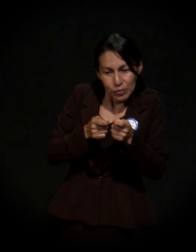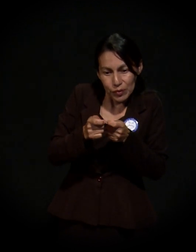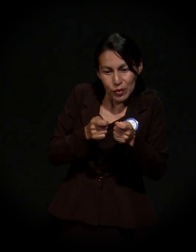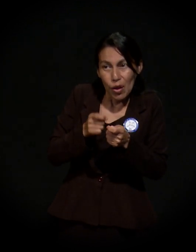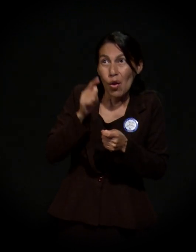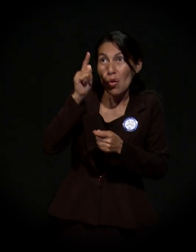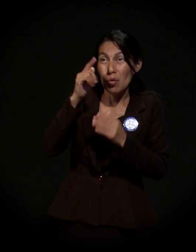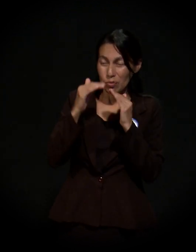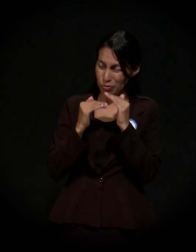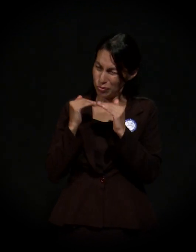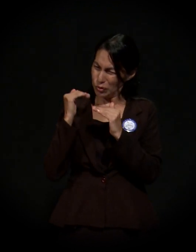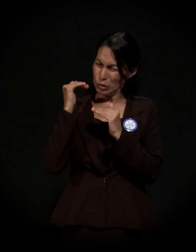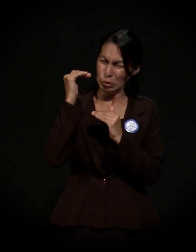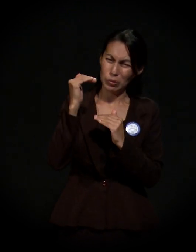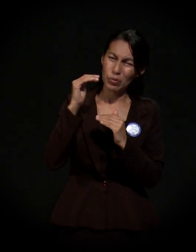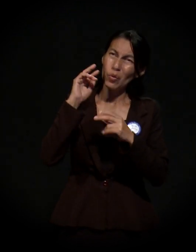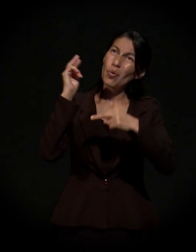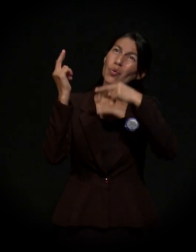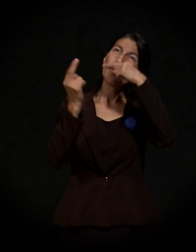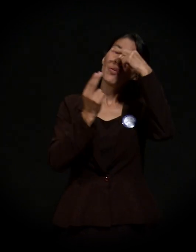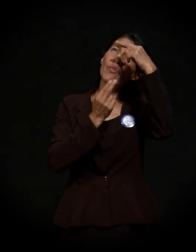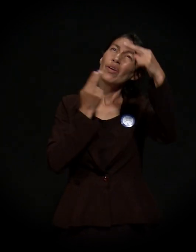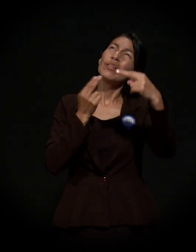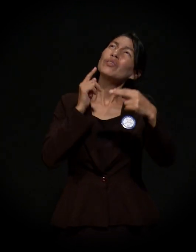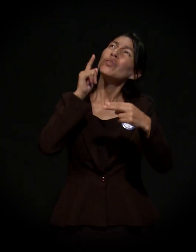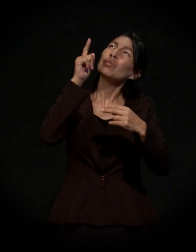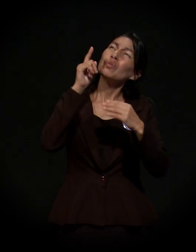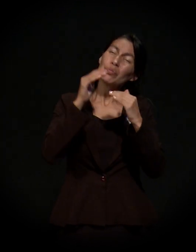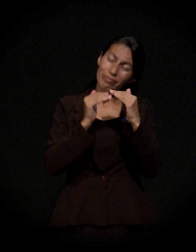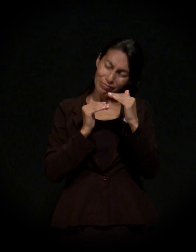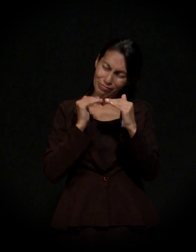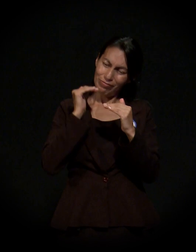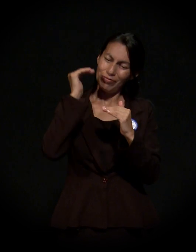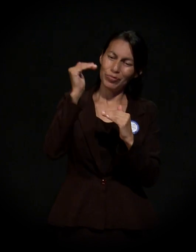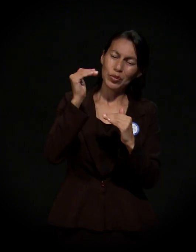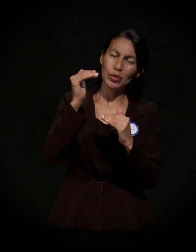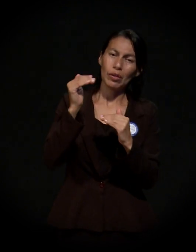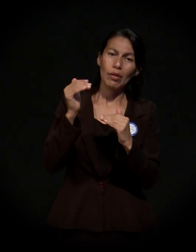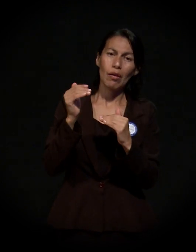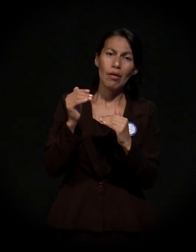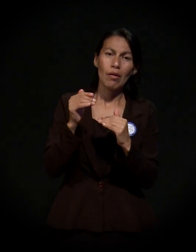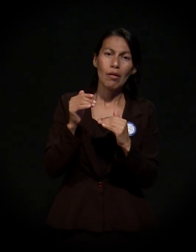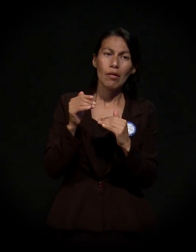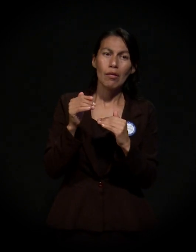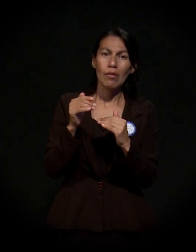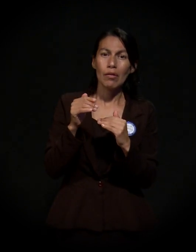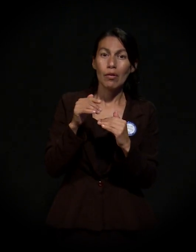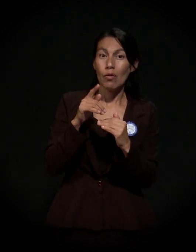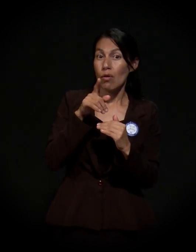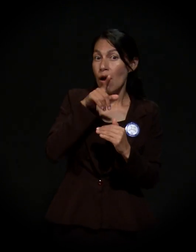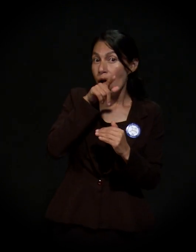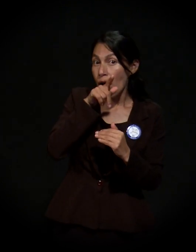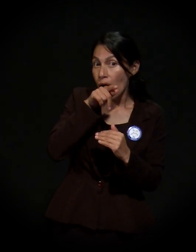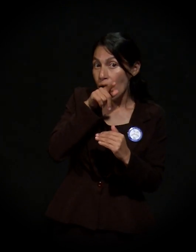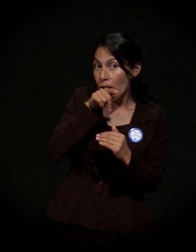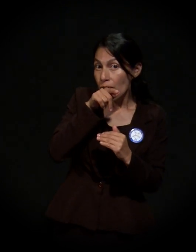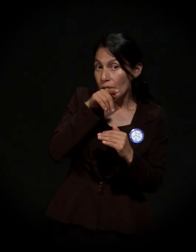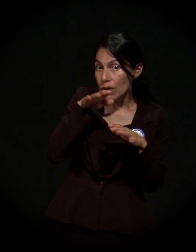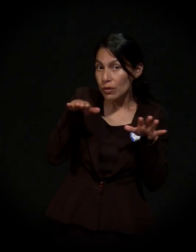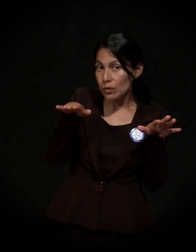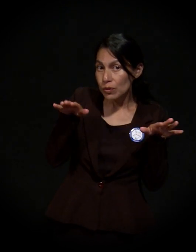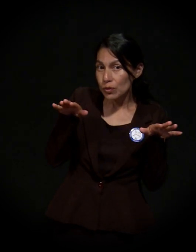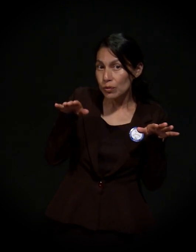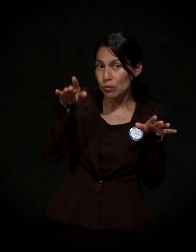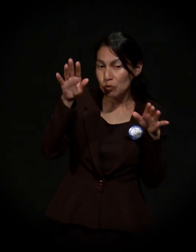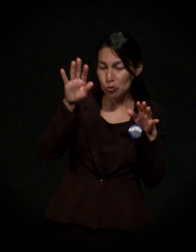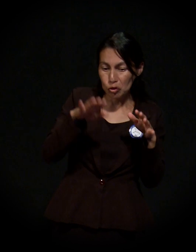Eres soberano en el universo y no cae ni una avecita, una ave pequeña